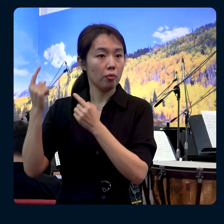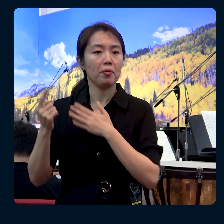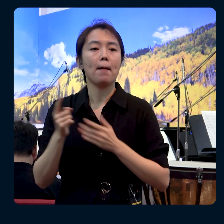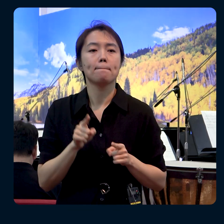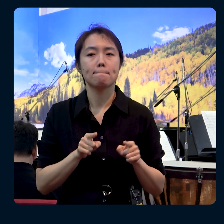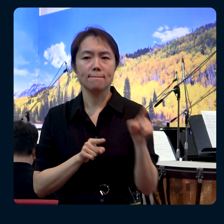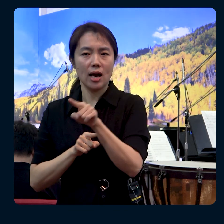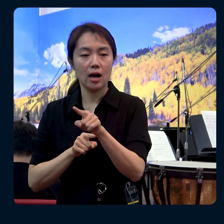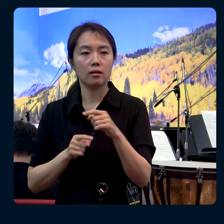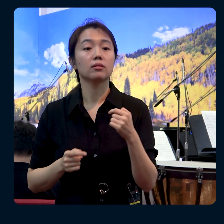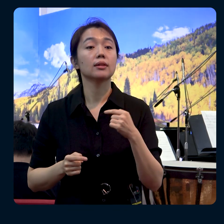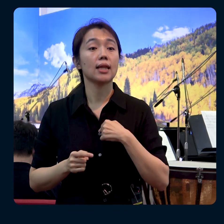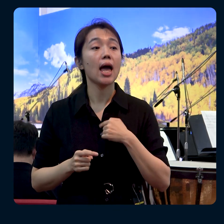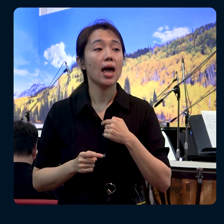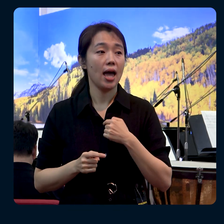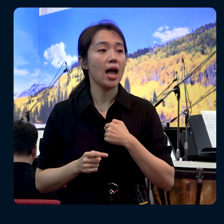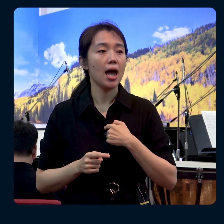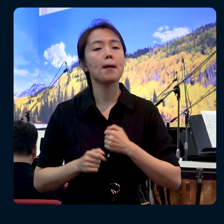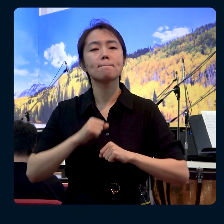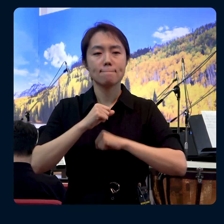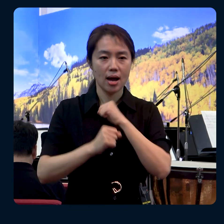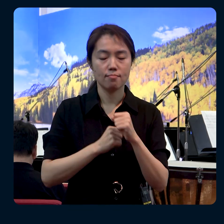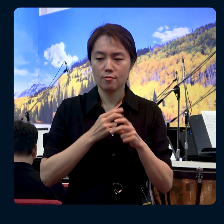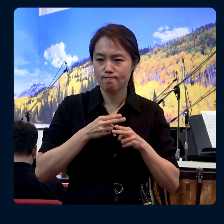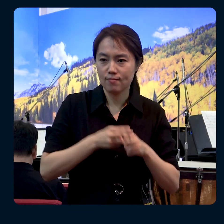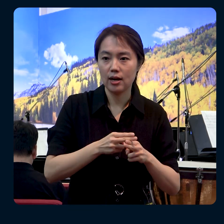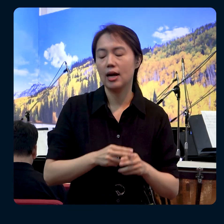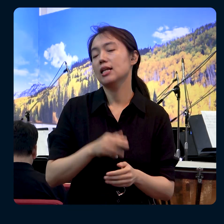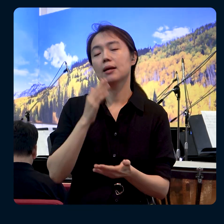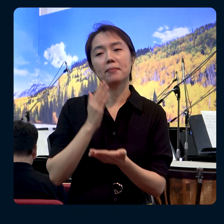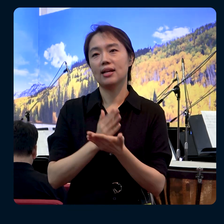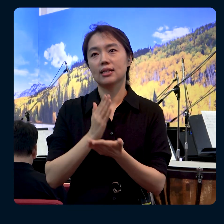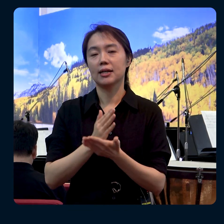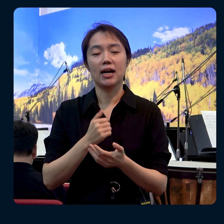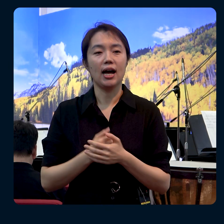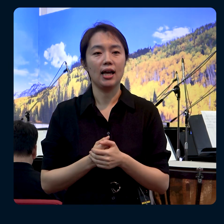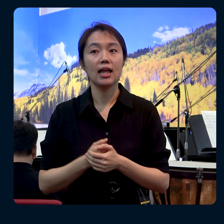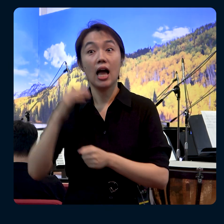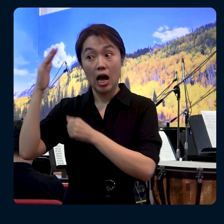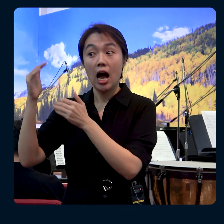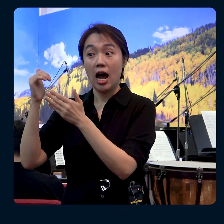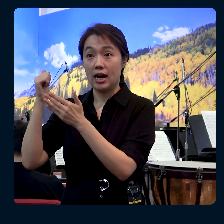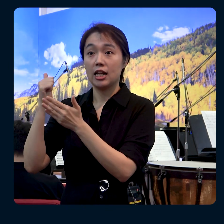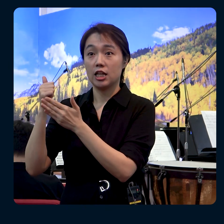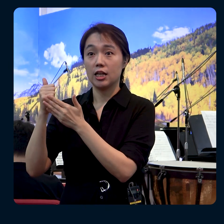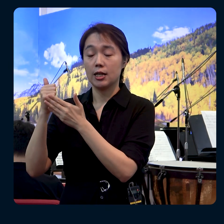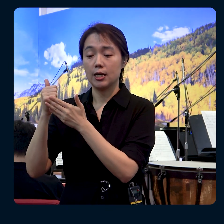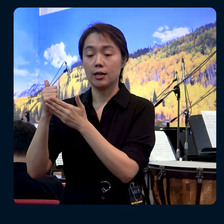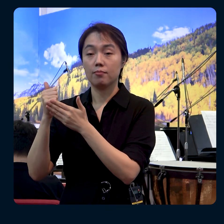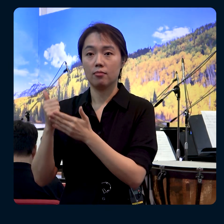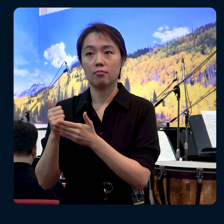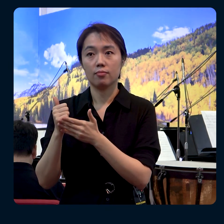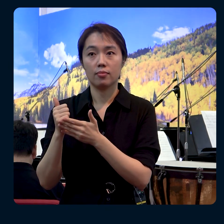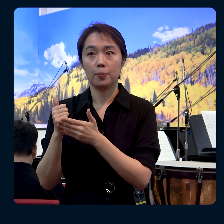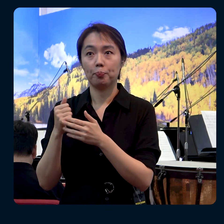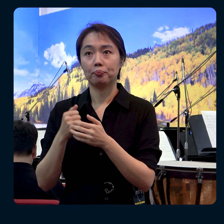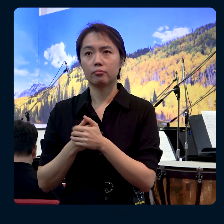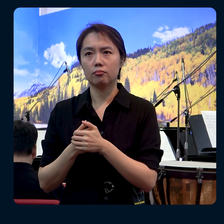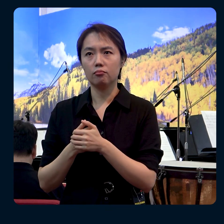사람이 자기가 먼저 결론 내고, 그러다 보면 신앙이 흔들리고 하나님이 세우신 자리에서 막 뛰쳐나가고 난리 나는